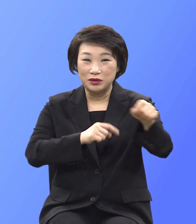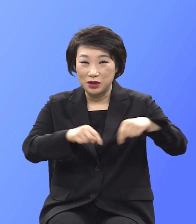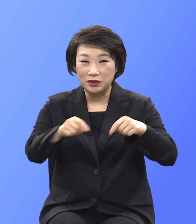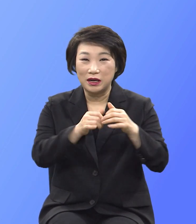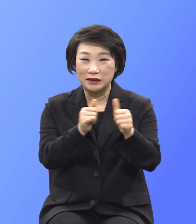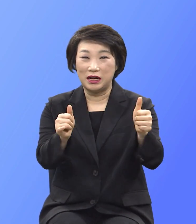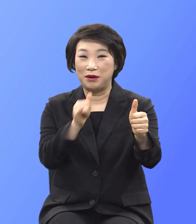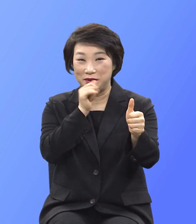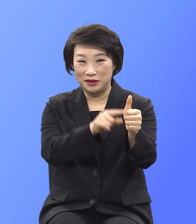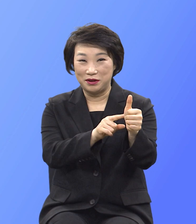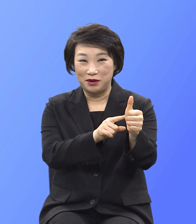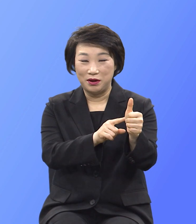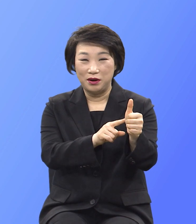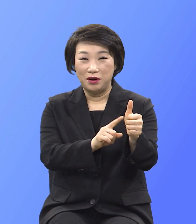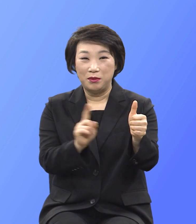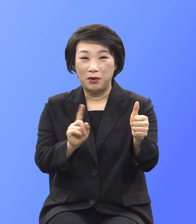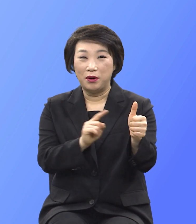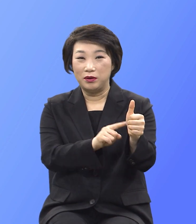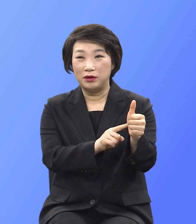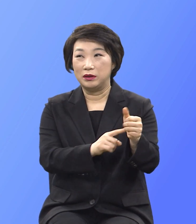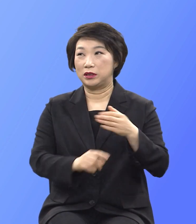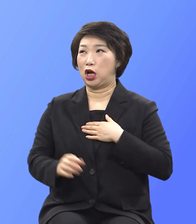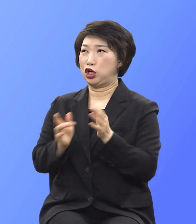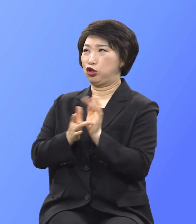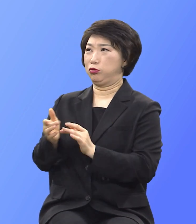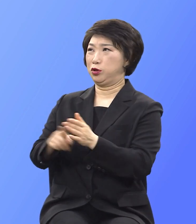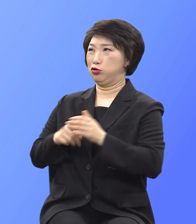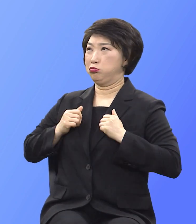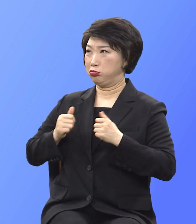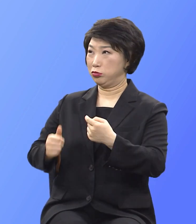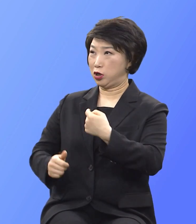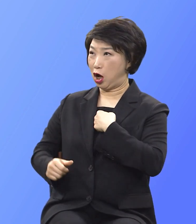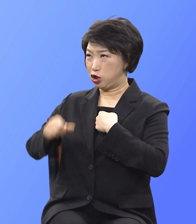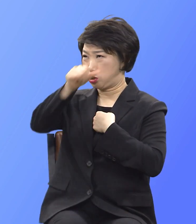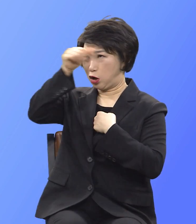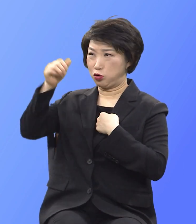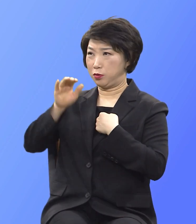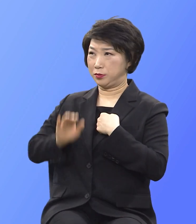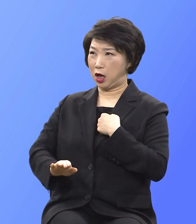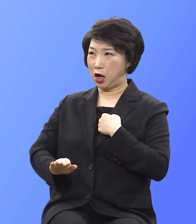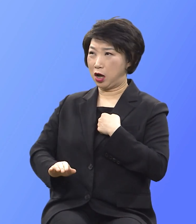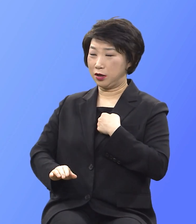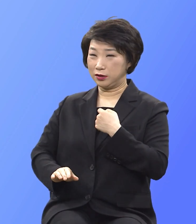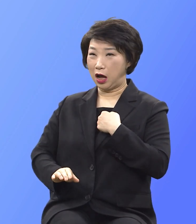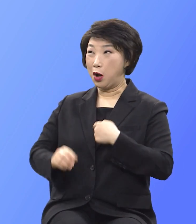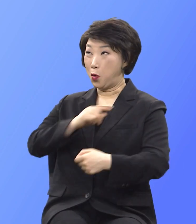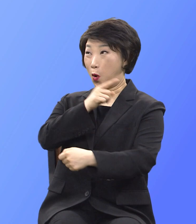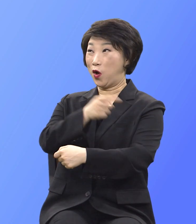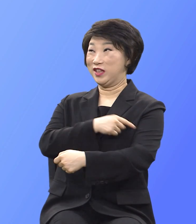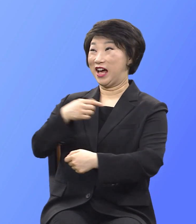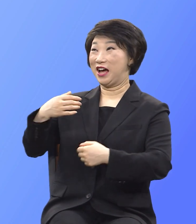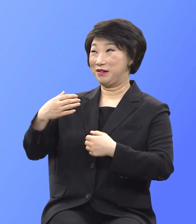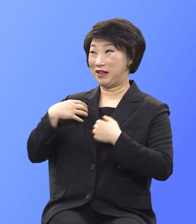정치하는 사람들 중에는 나 예수 잘 믿는 장로요, 권사요,